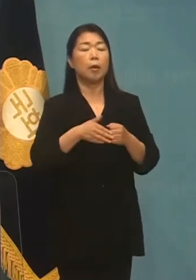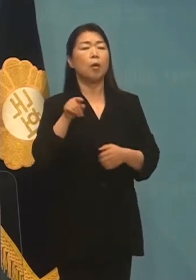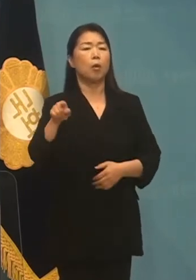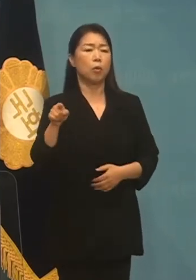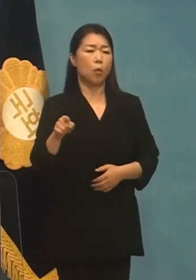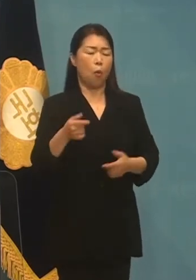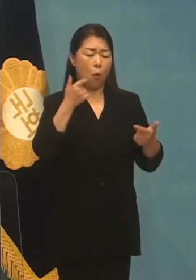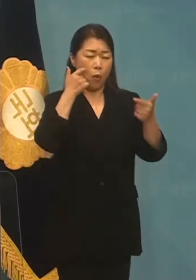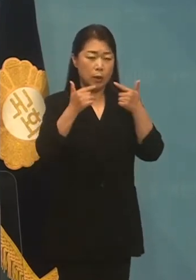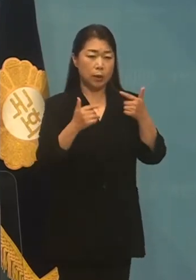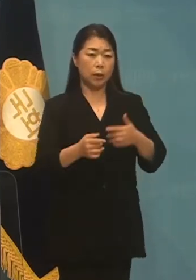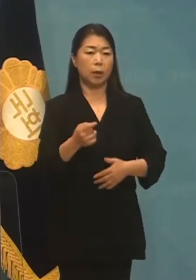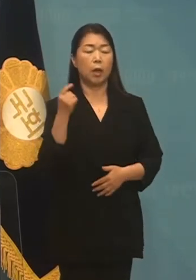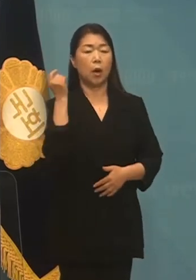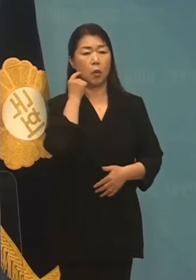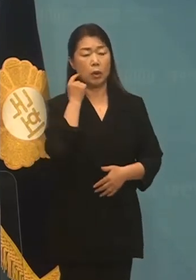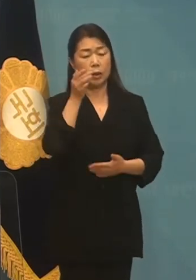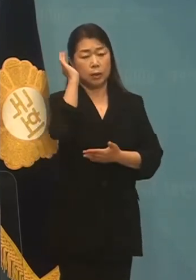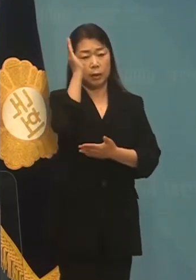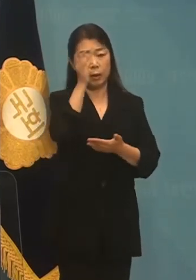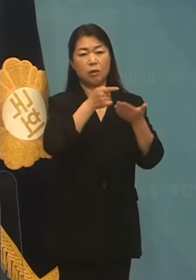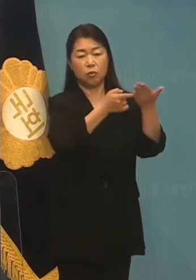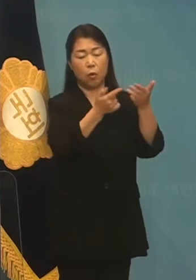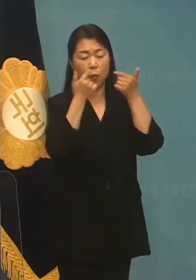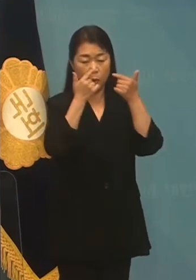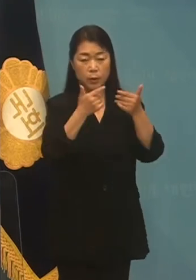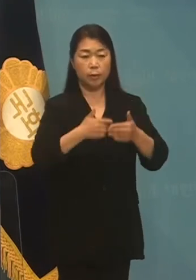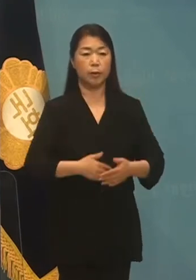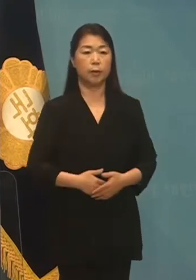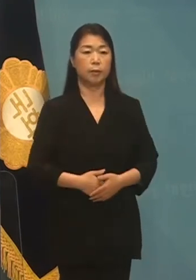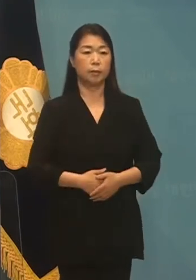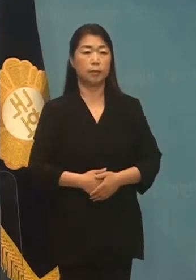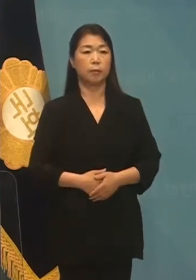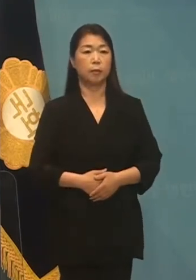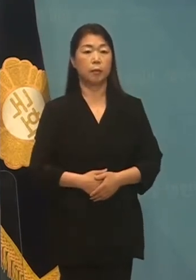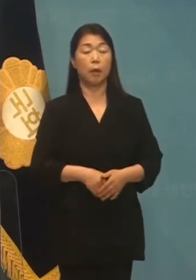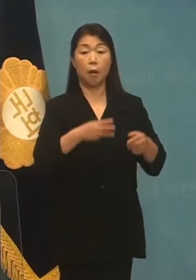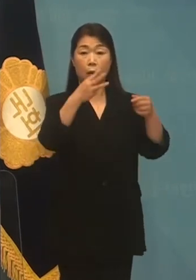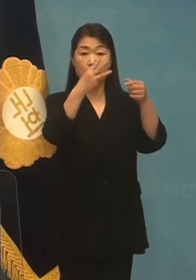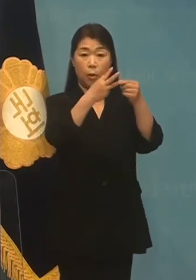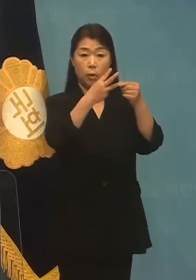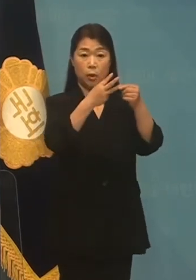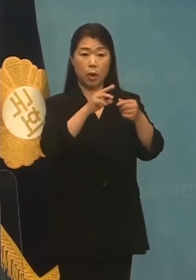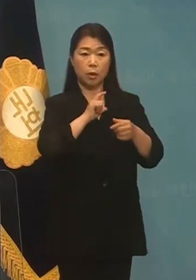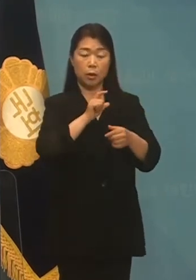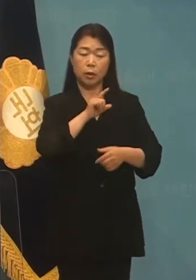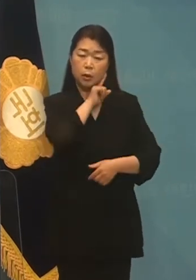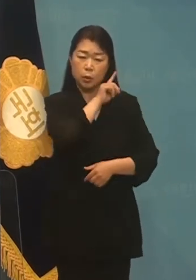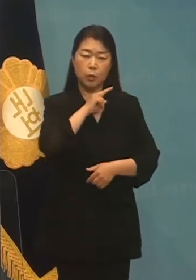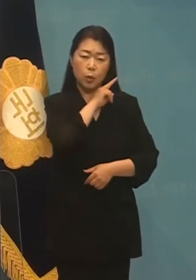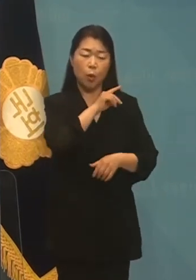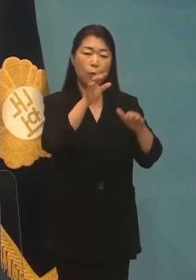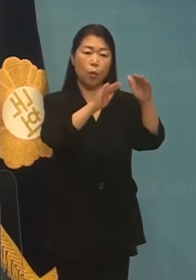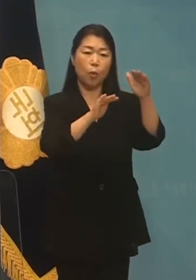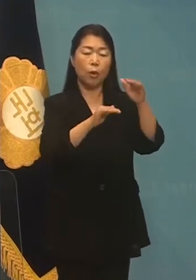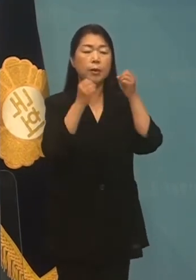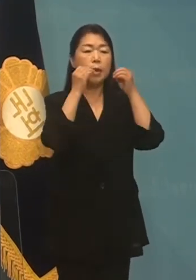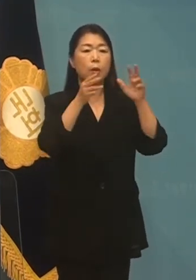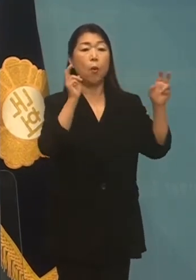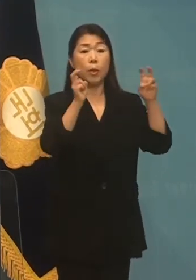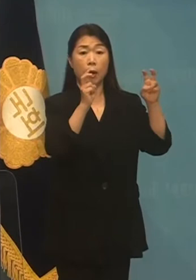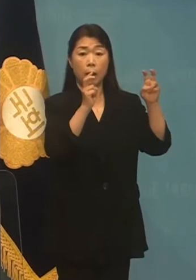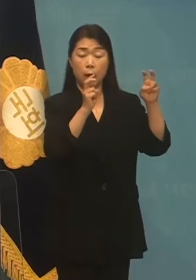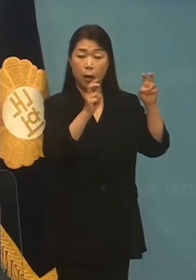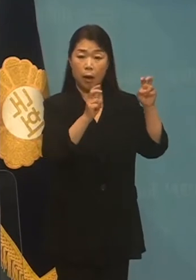또한 명백한 허위로 밝혀졌습니다. 세 번째 의혹은